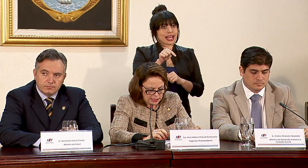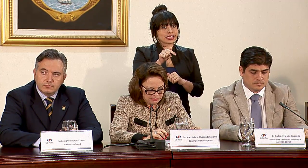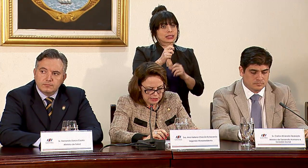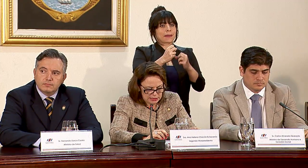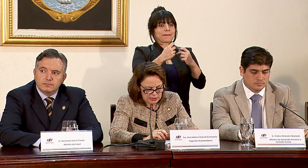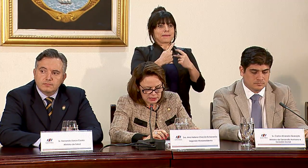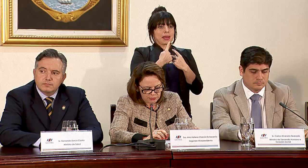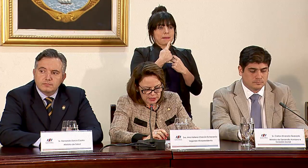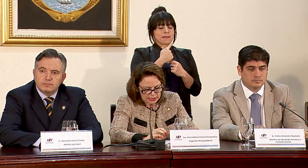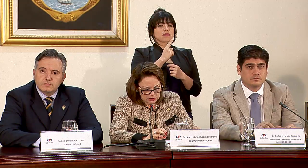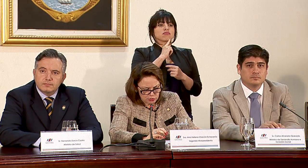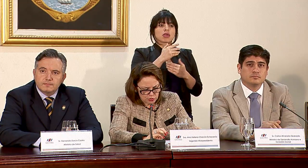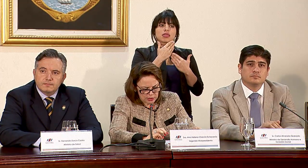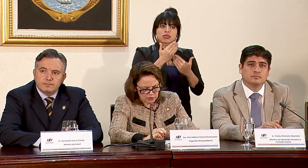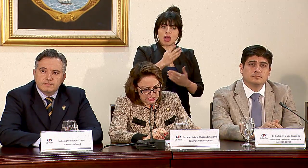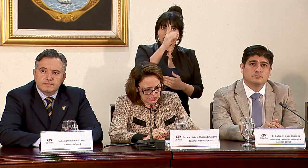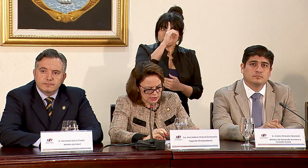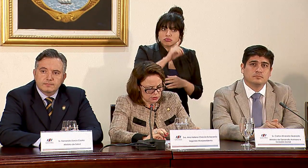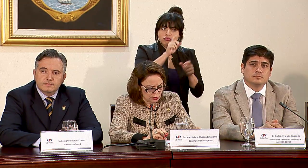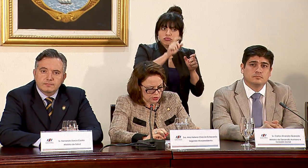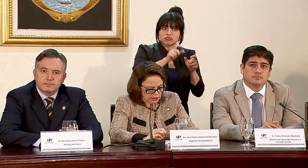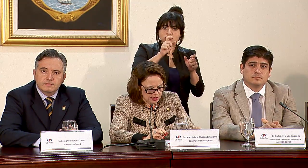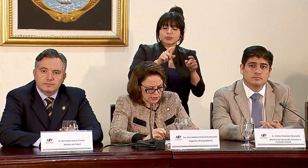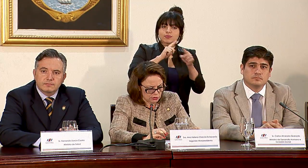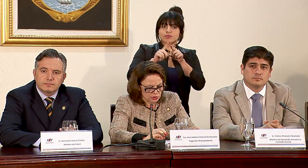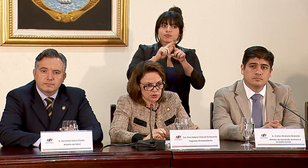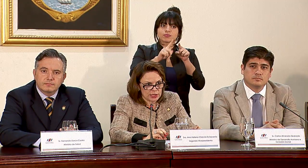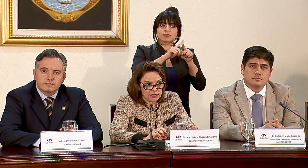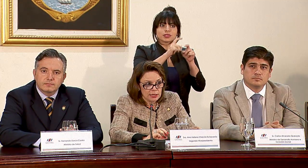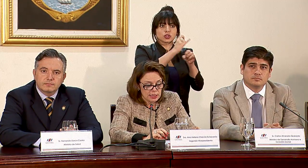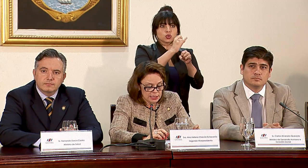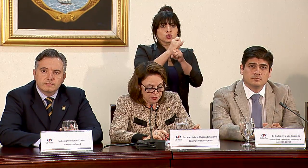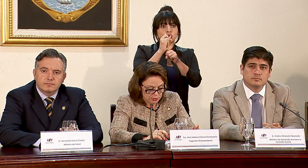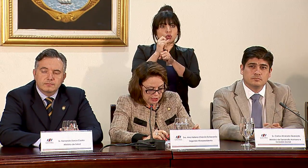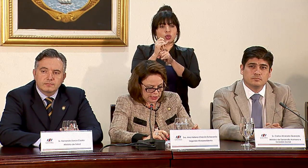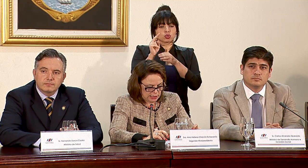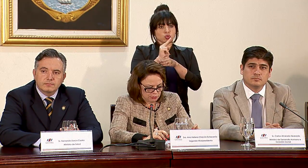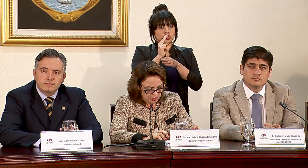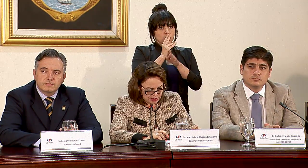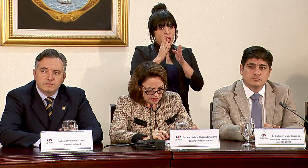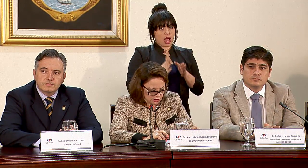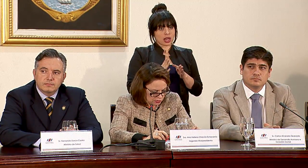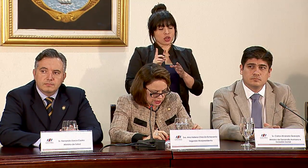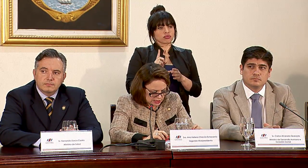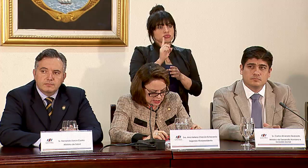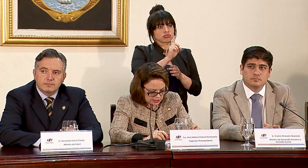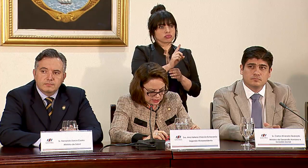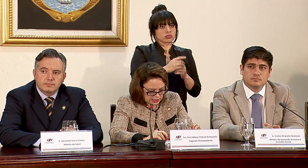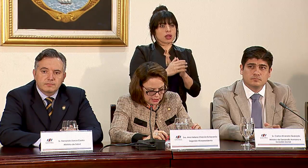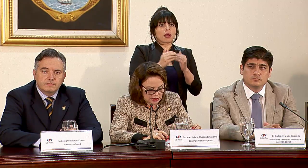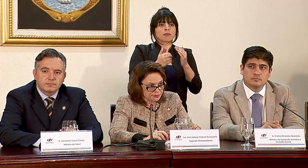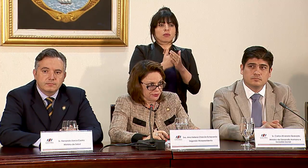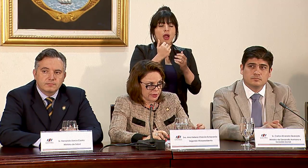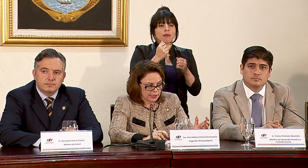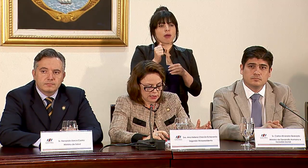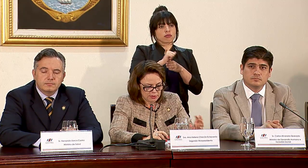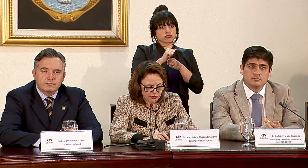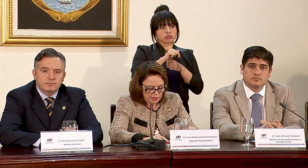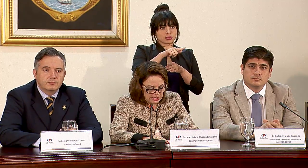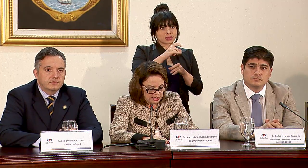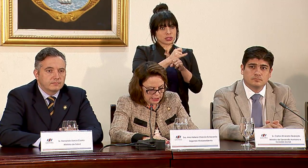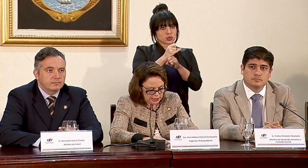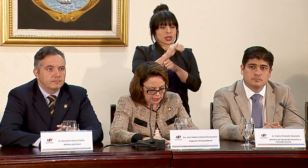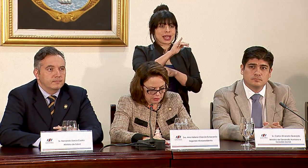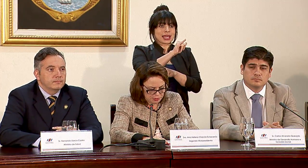realmente dignificar a los usuarios de las instituciones del sector social y apoyar la modernización de estas entidades. El